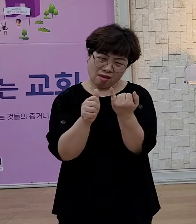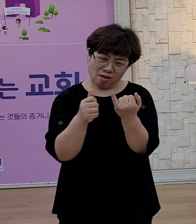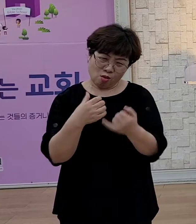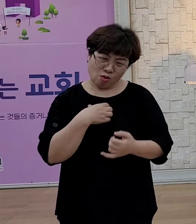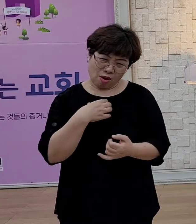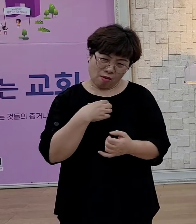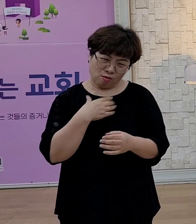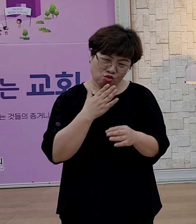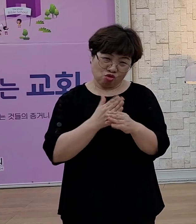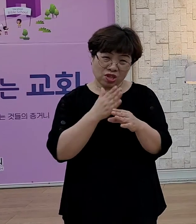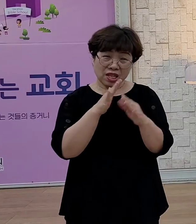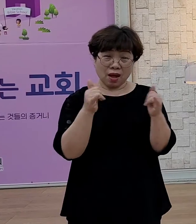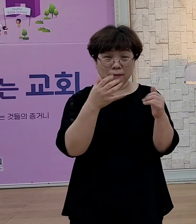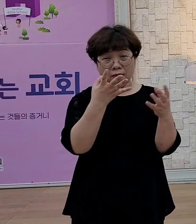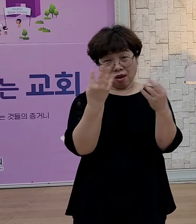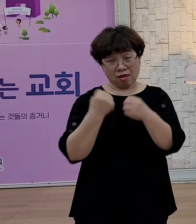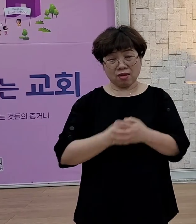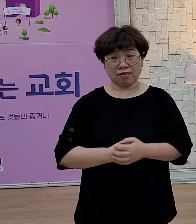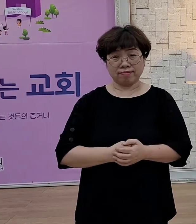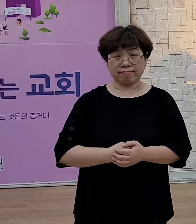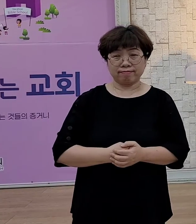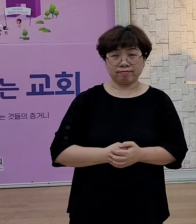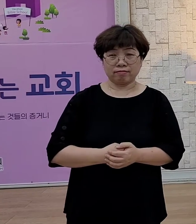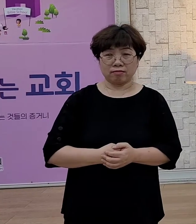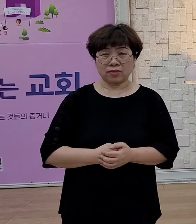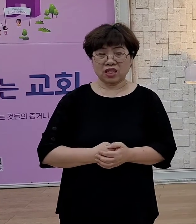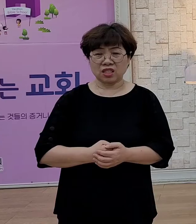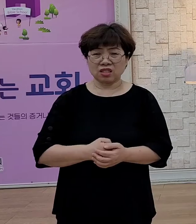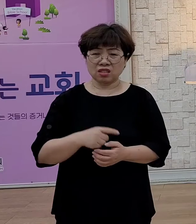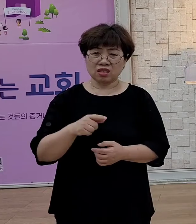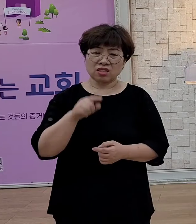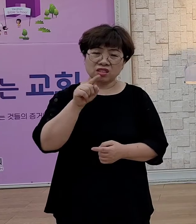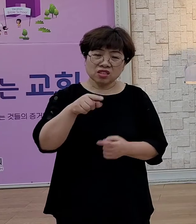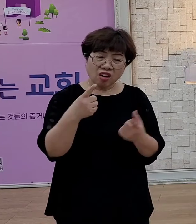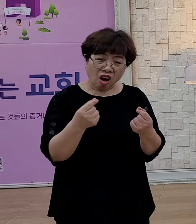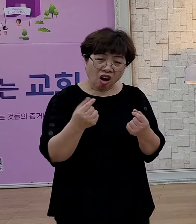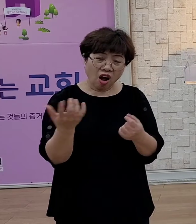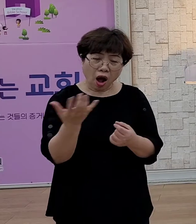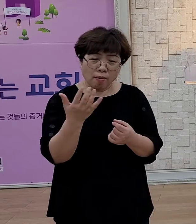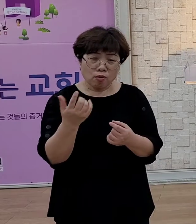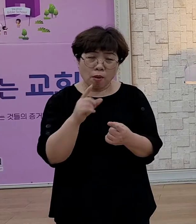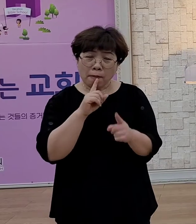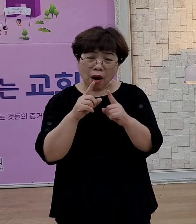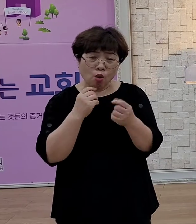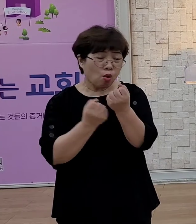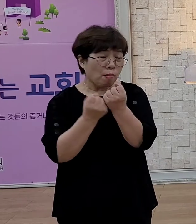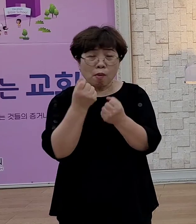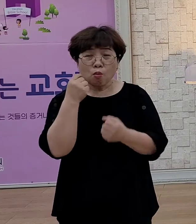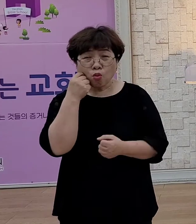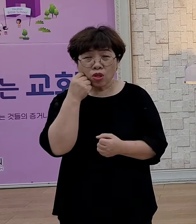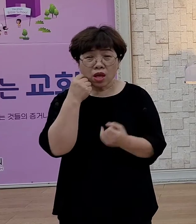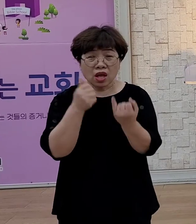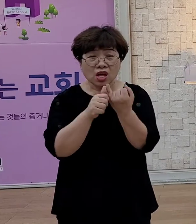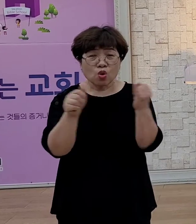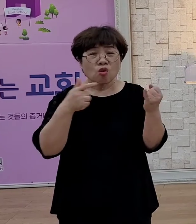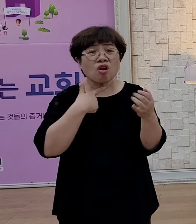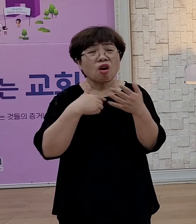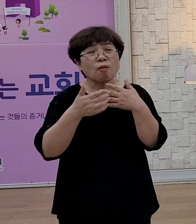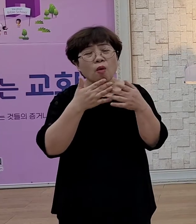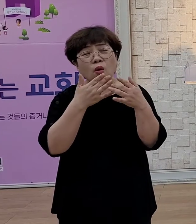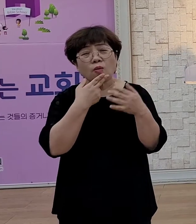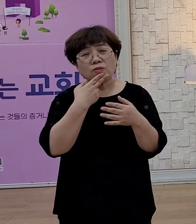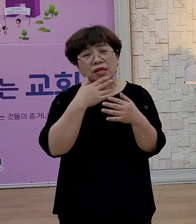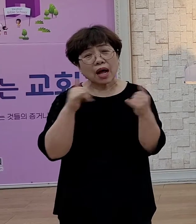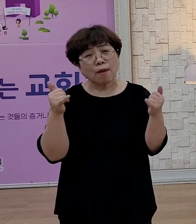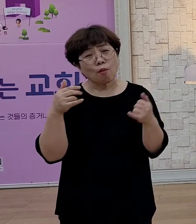이런 아픔이 어떻게 뭘로 설명할 수 있어요? 설명 안 됩니다. 여러분 이혼 안 해본 사람은